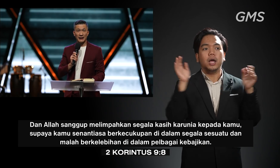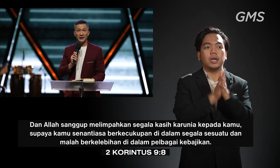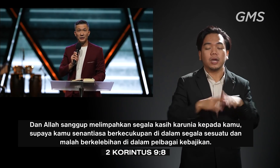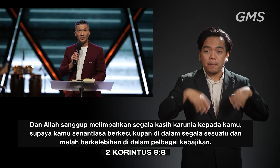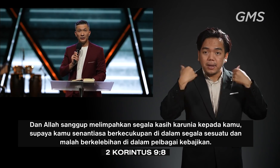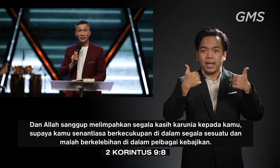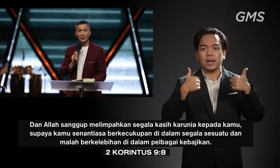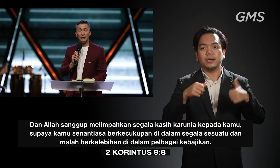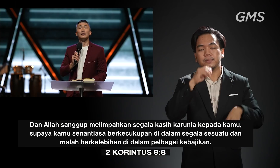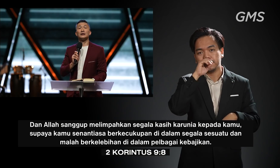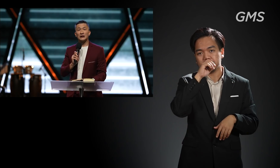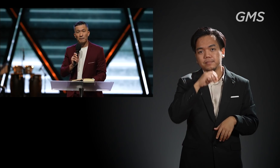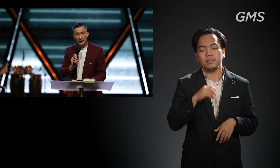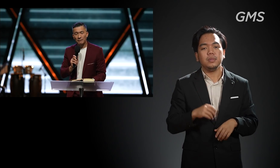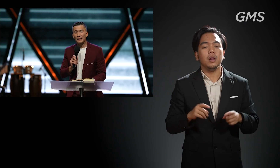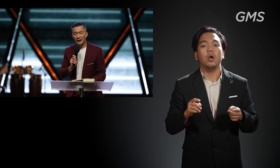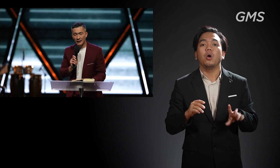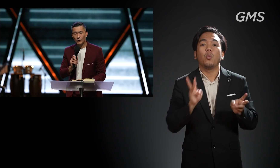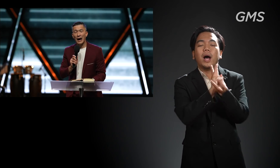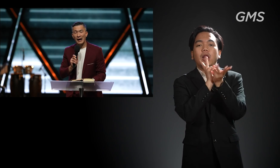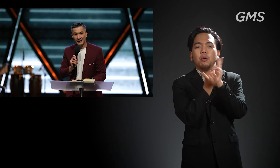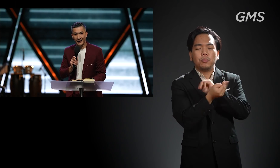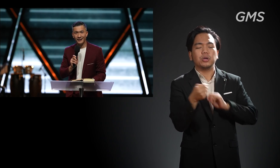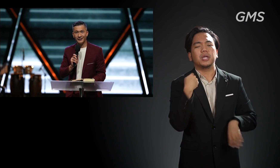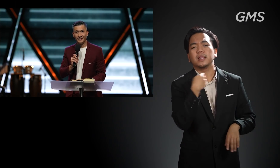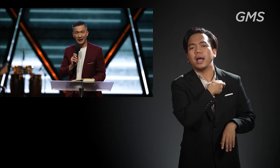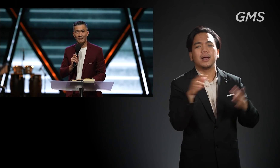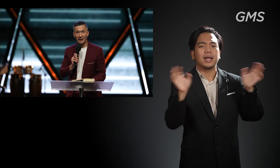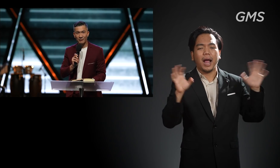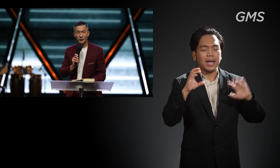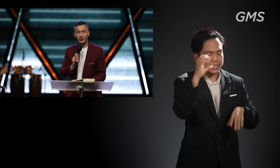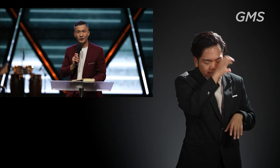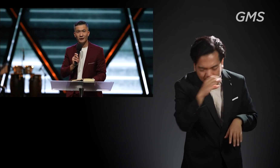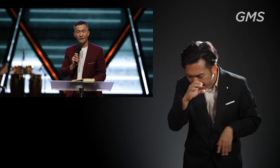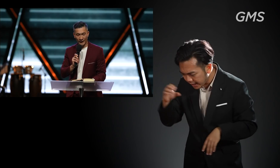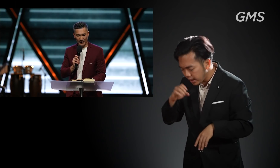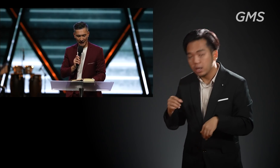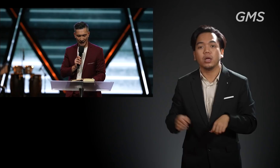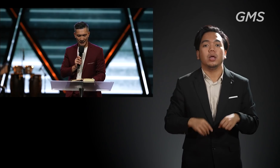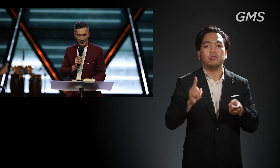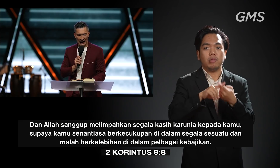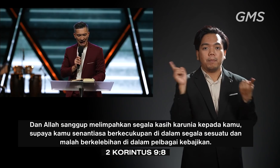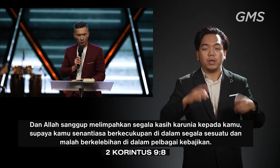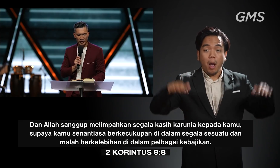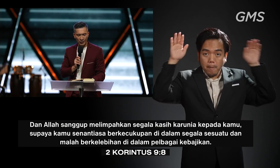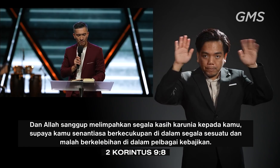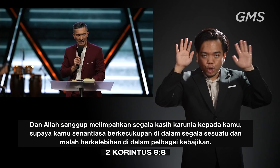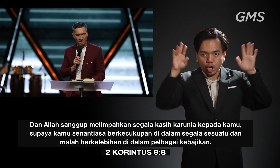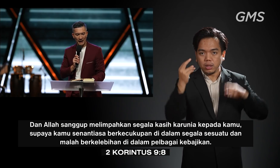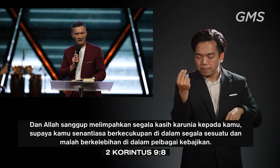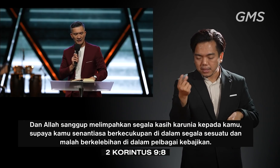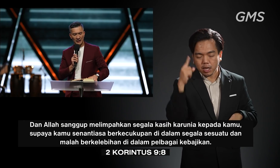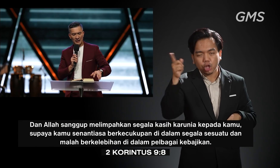berkat materi itu, tetap berkat materi itu ada dalam kamus firman Allah. Allahku